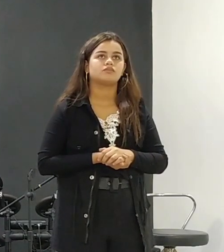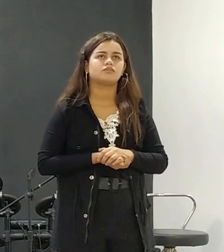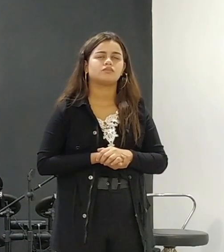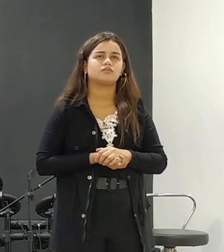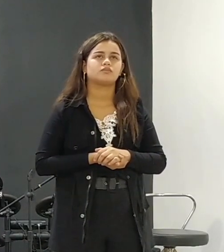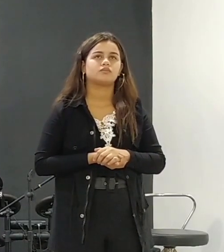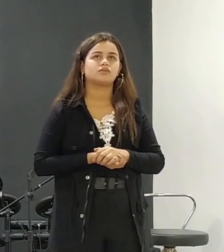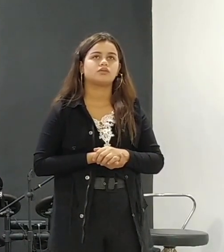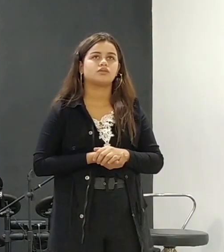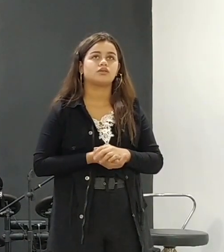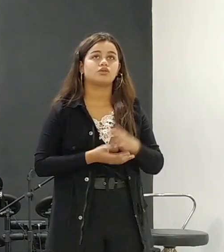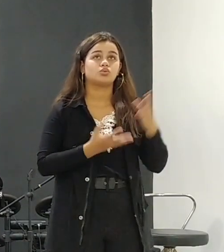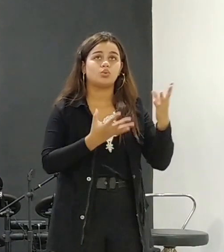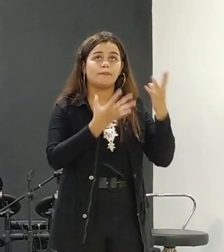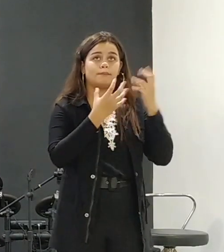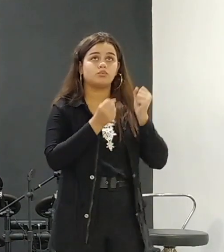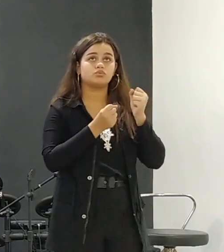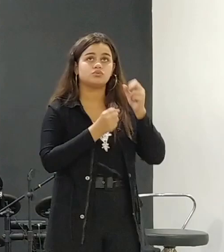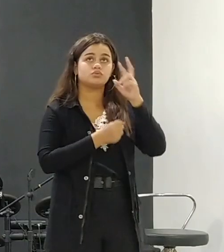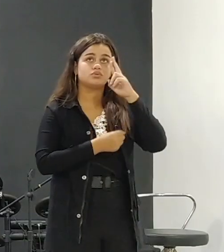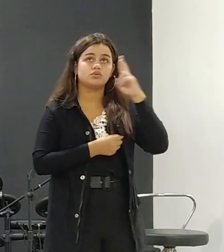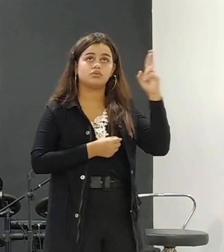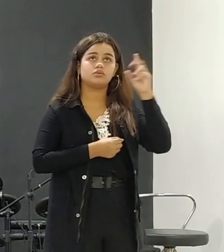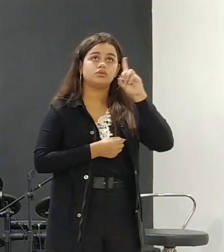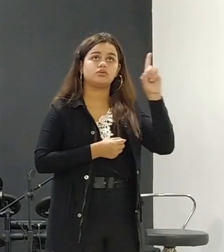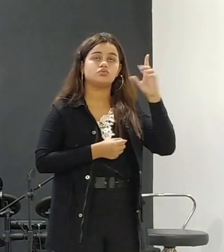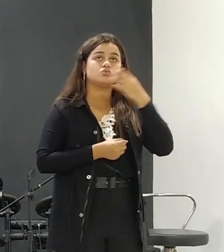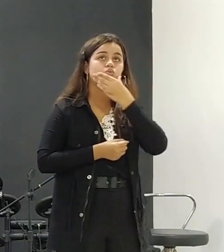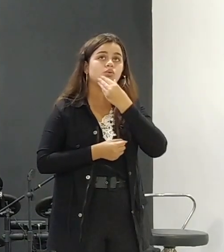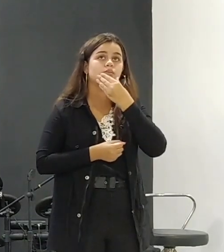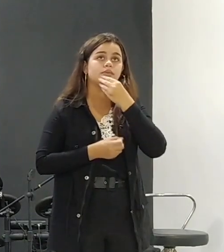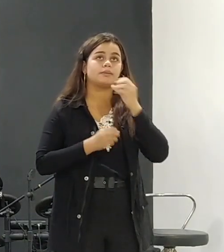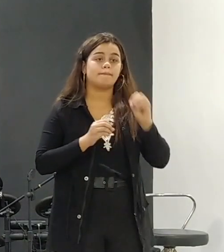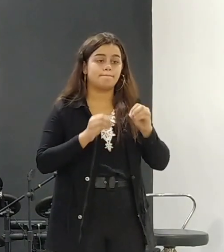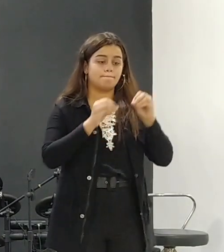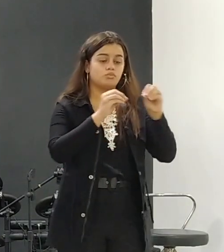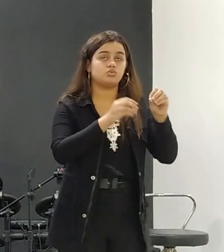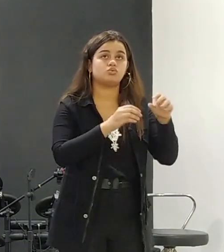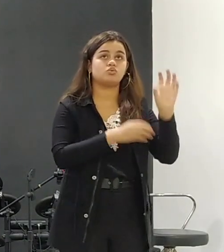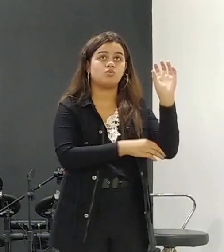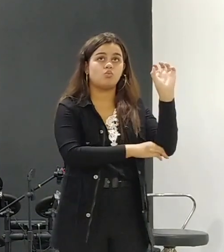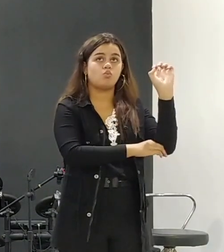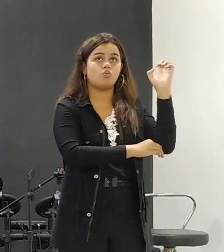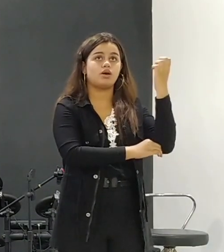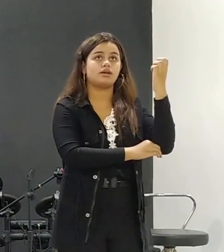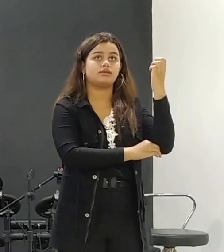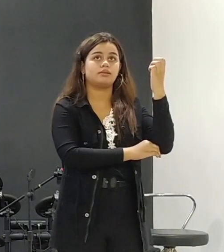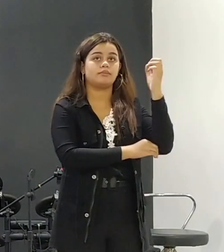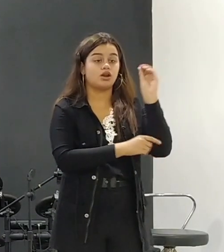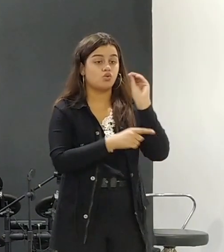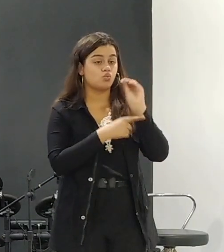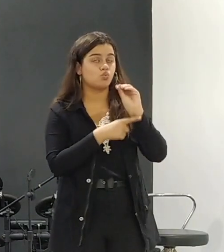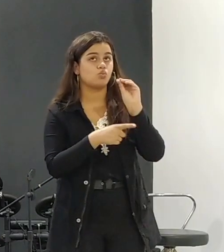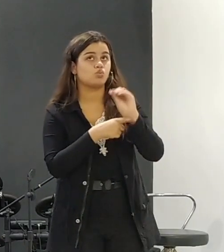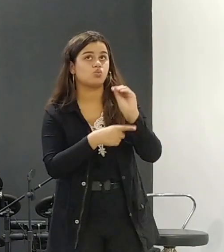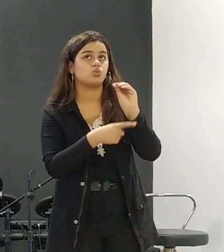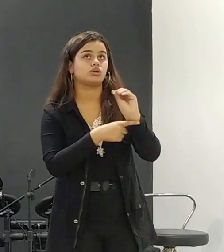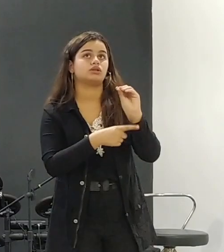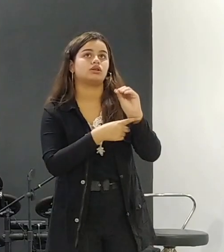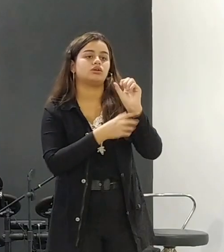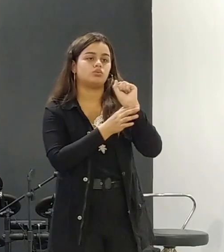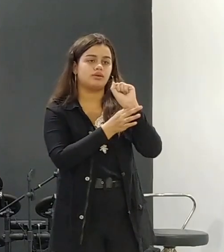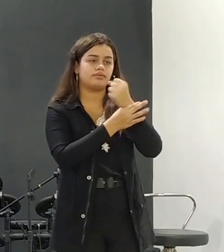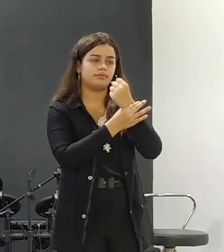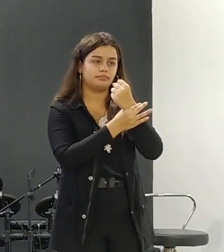Aí vai dizer assim: e tomou o Senhor Deus o homem e pôs no jardim do Éden para lavrar e